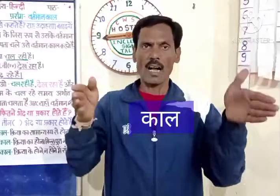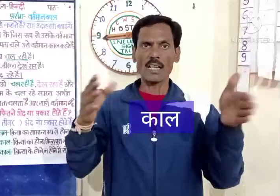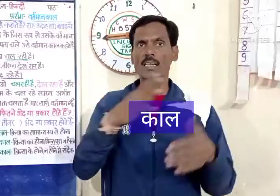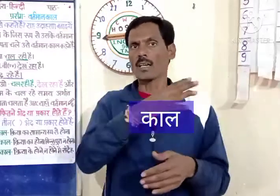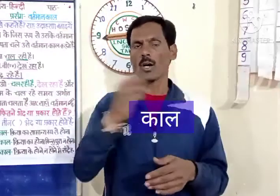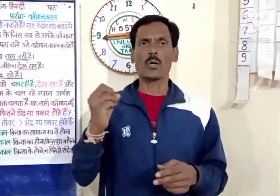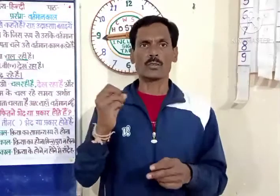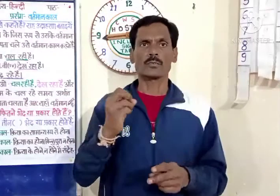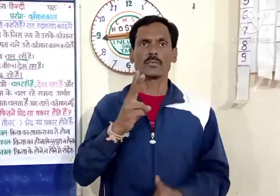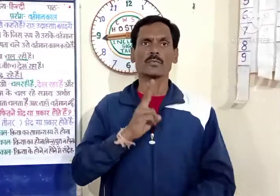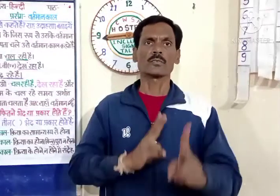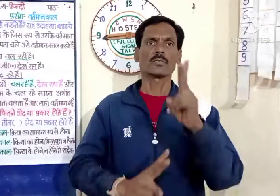काल और